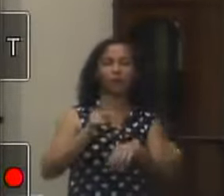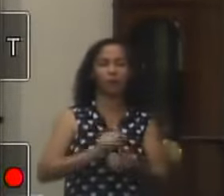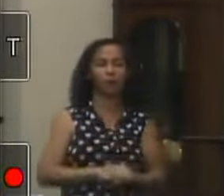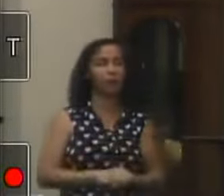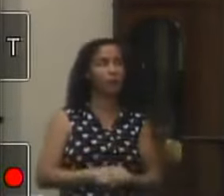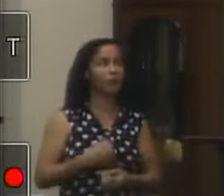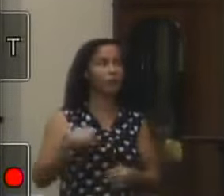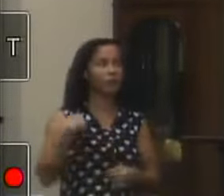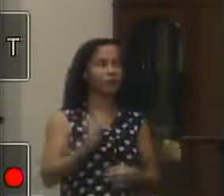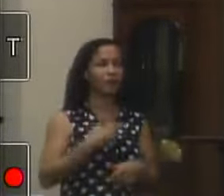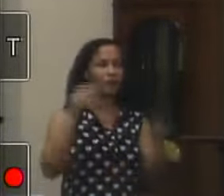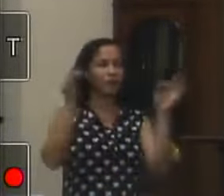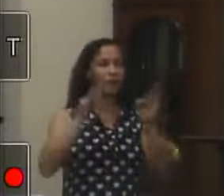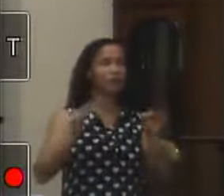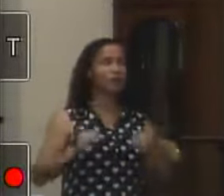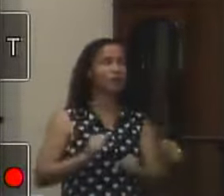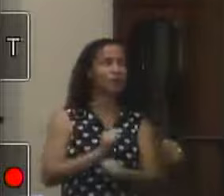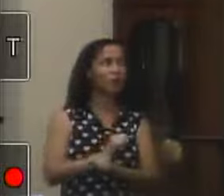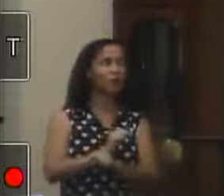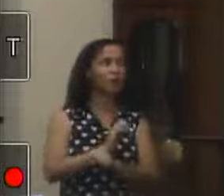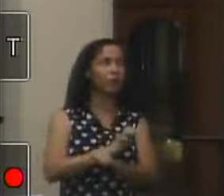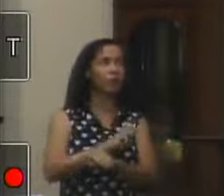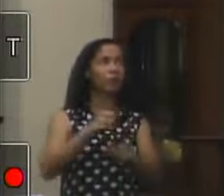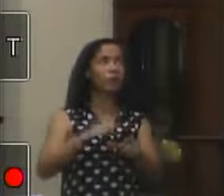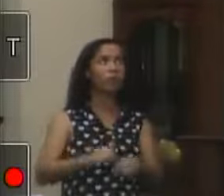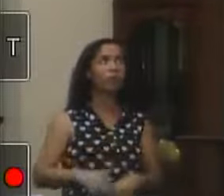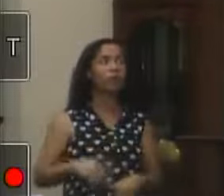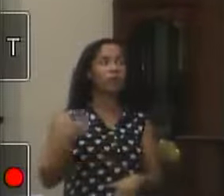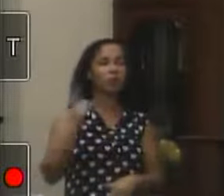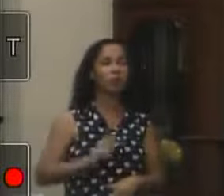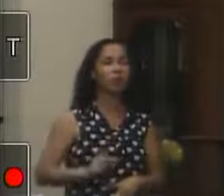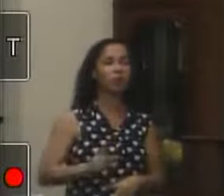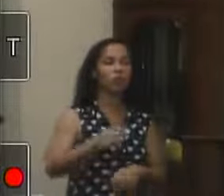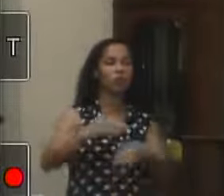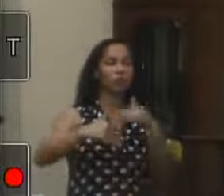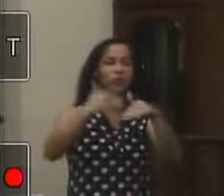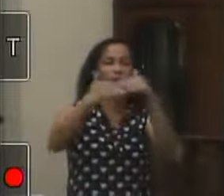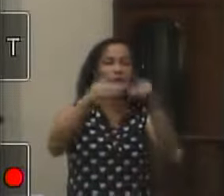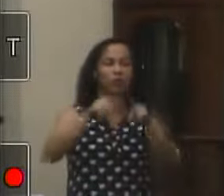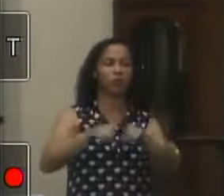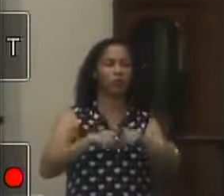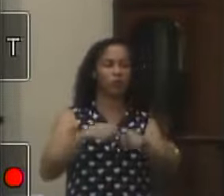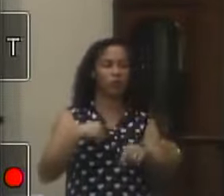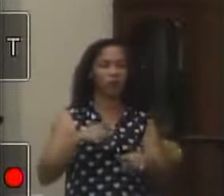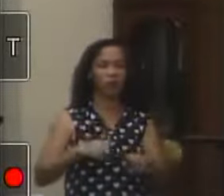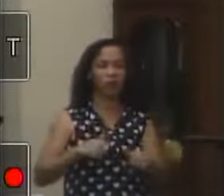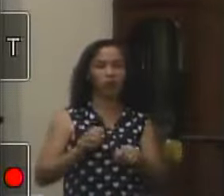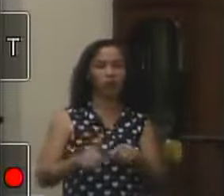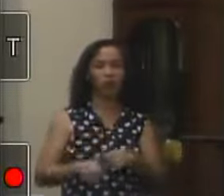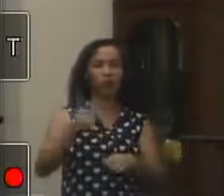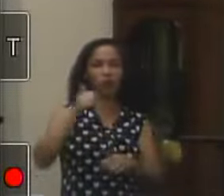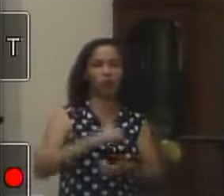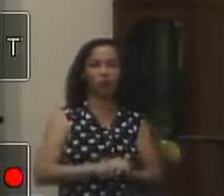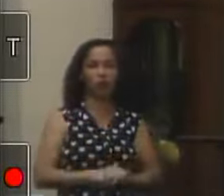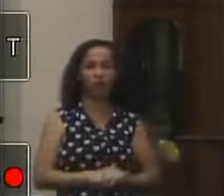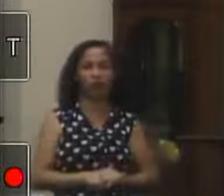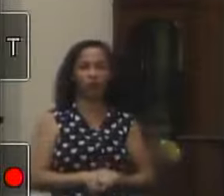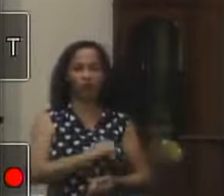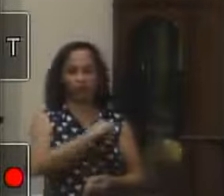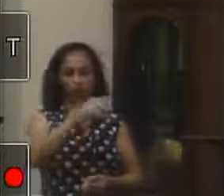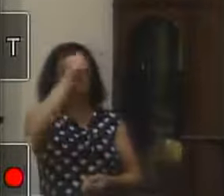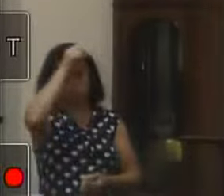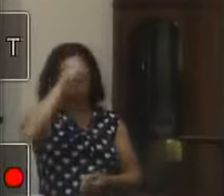com a satisfação, com o coração cheio de esperança para que as coisas deem certo, porque indiretamente o meu trabalho também dá certo, quando o trabalho do Executivo dá